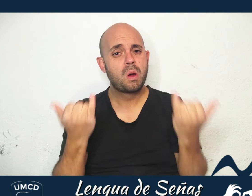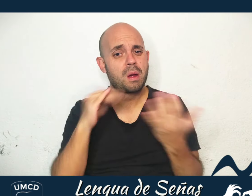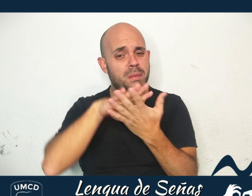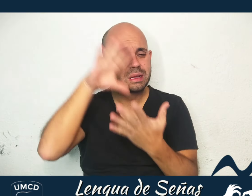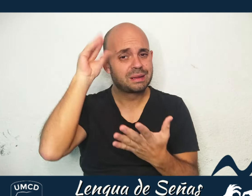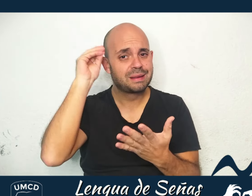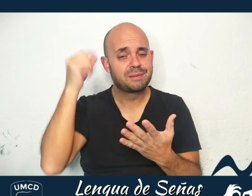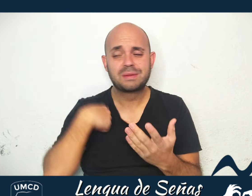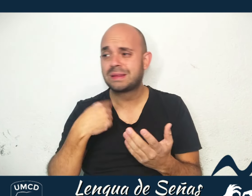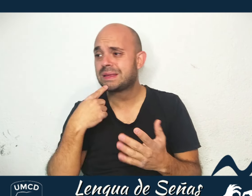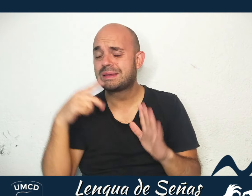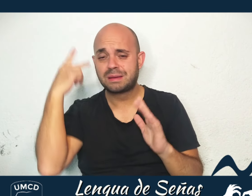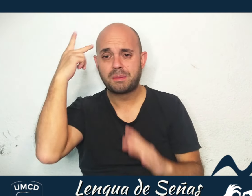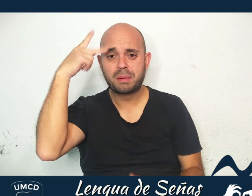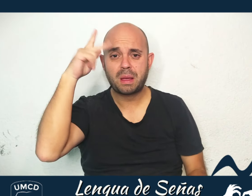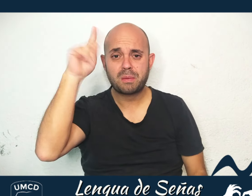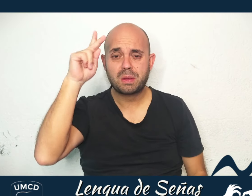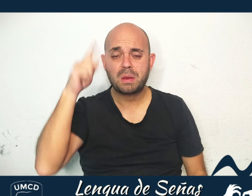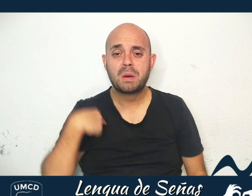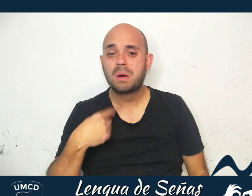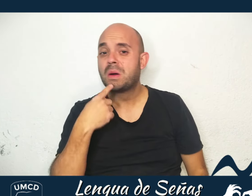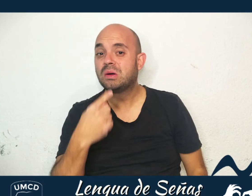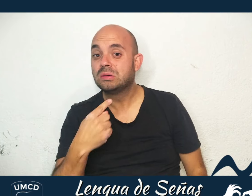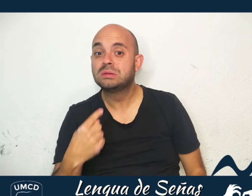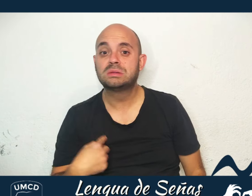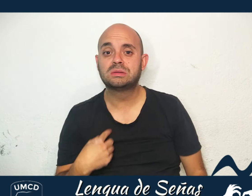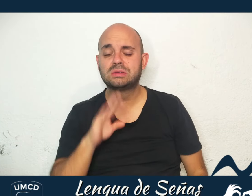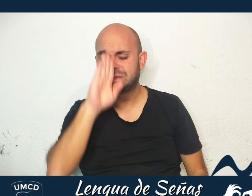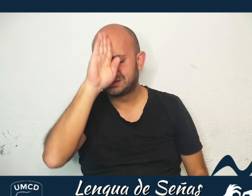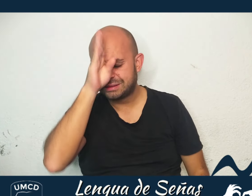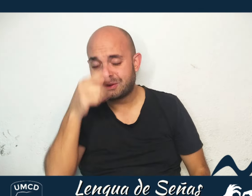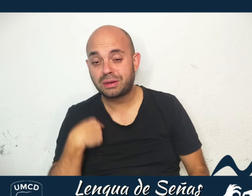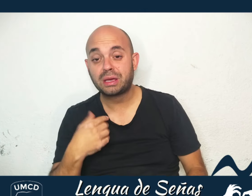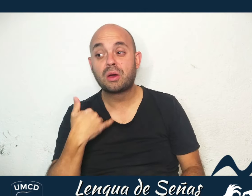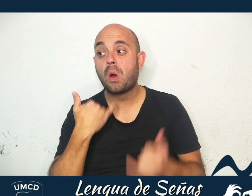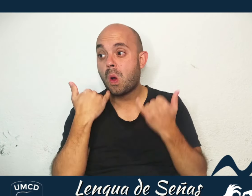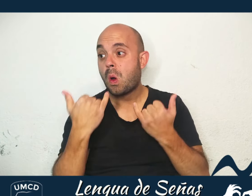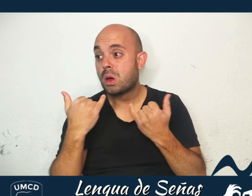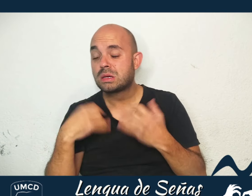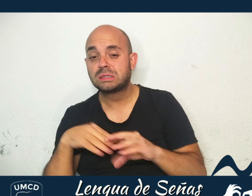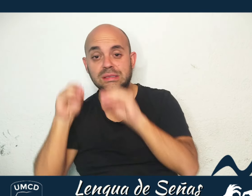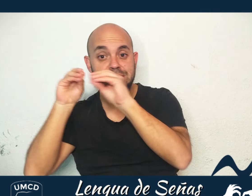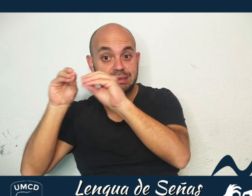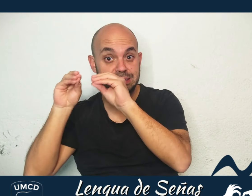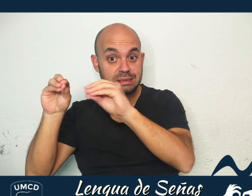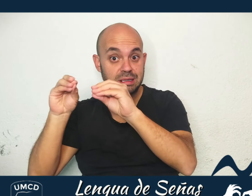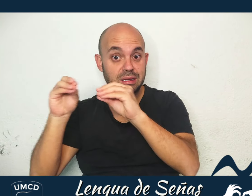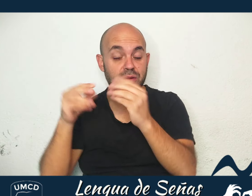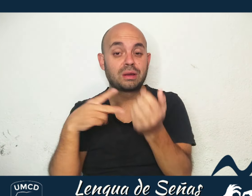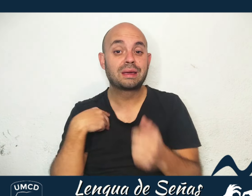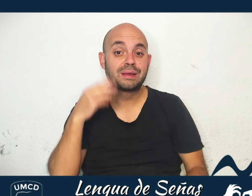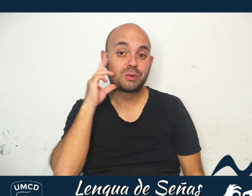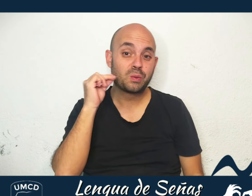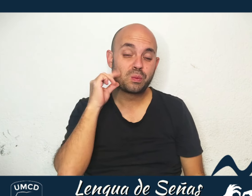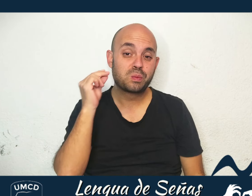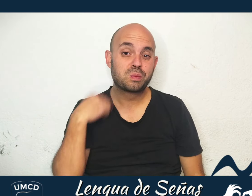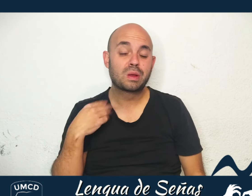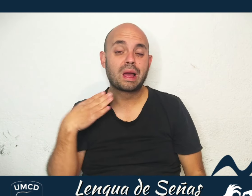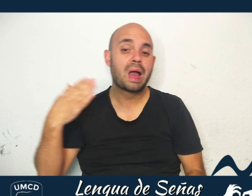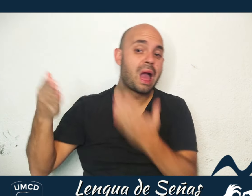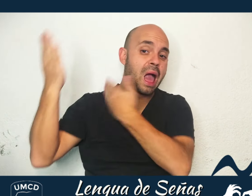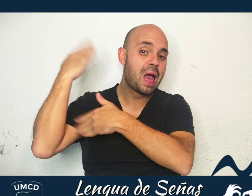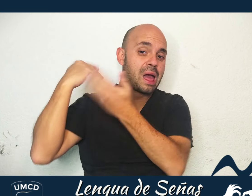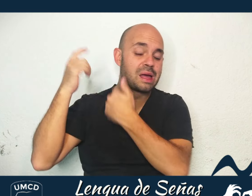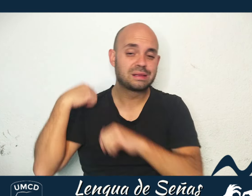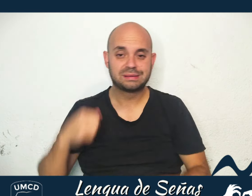En la lección de hoy día vamos a ver lo que Pablo quiso decir en unos pocos versículos de su experiencia cuando él